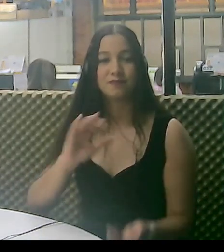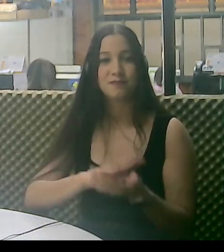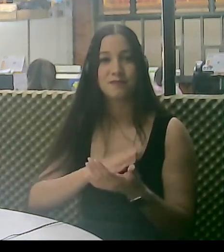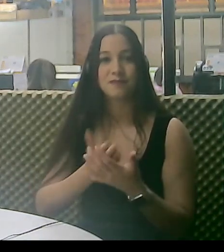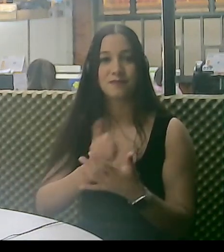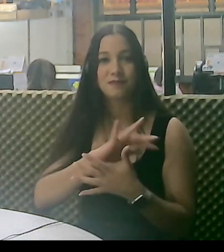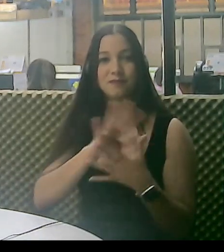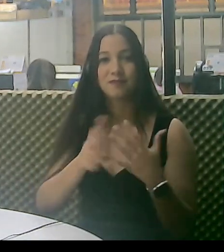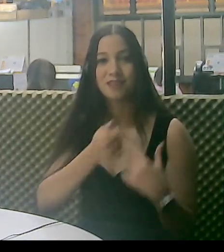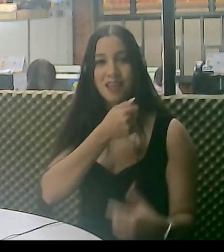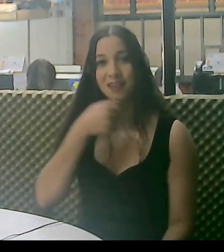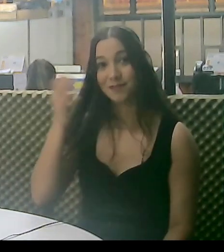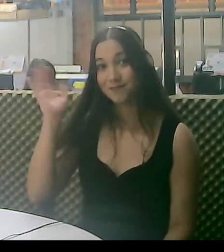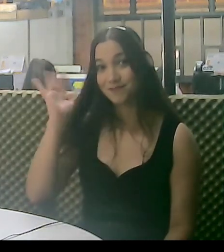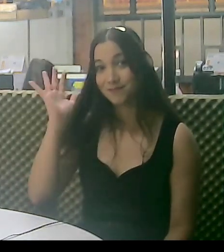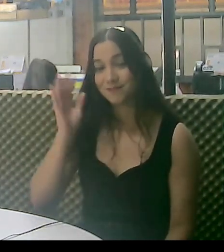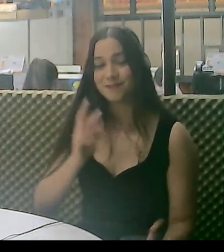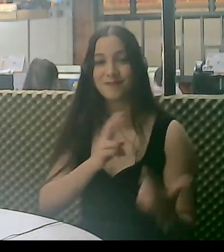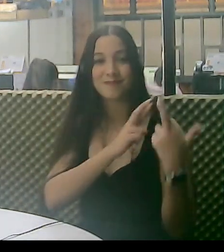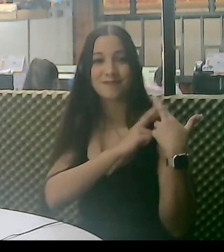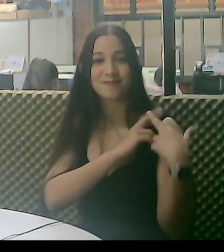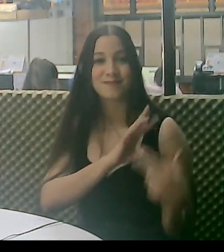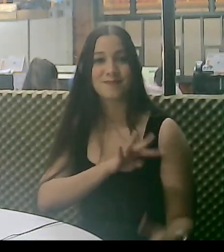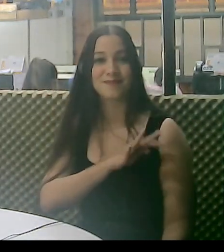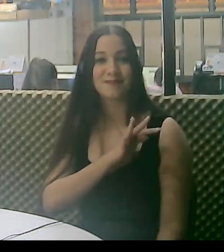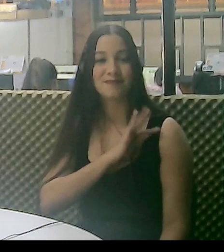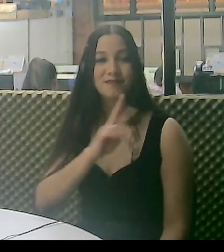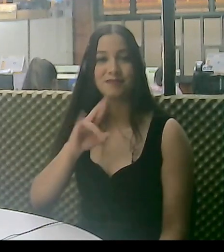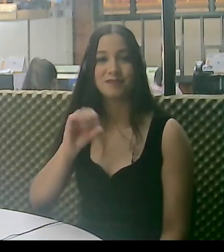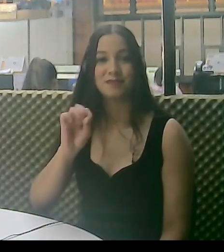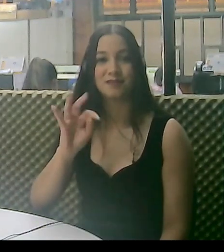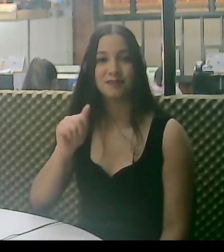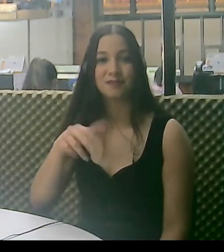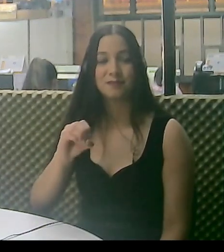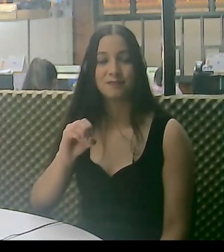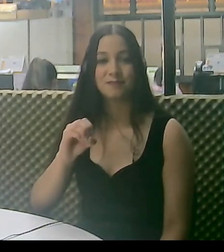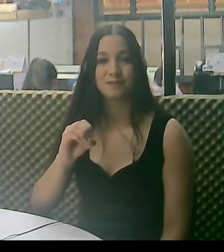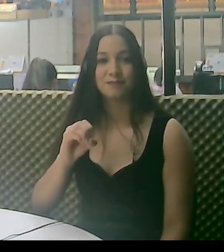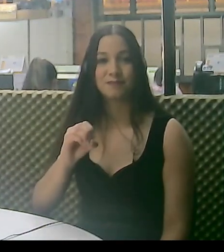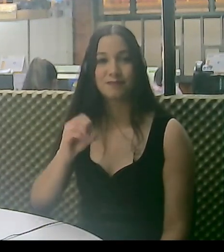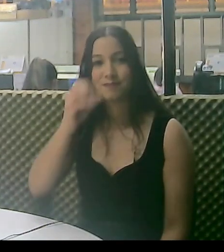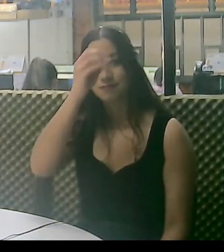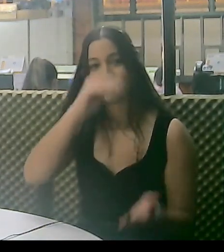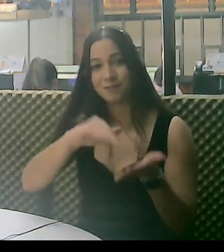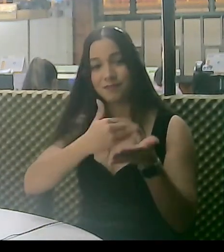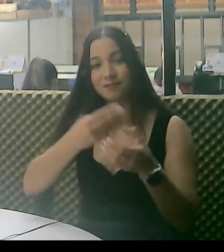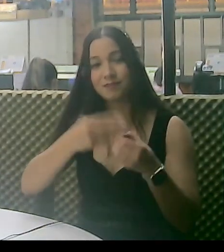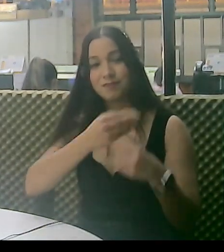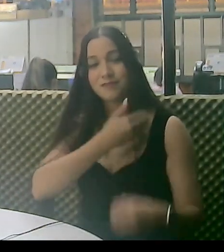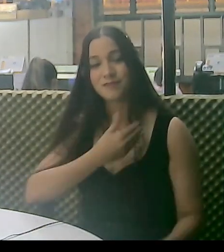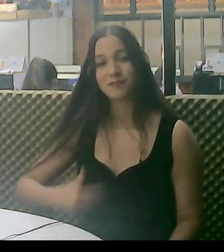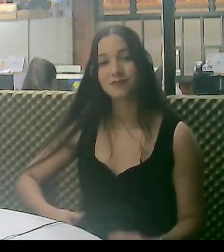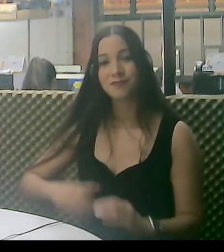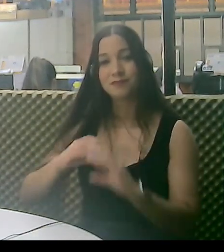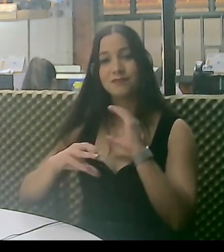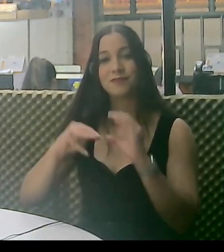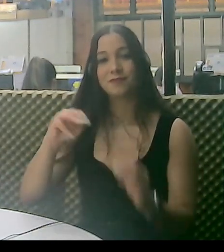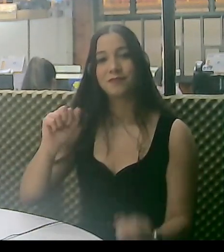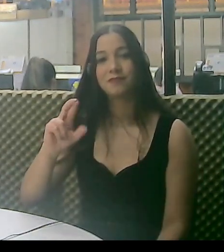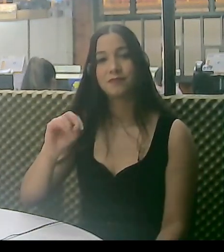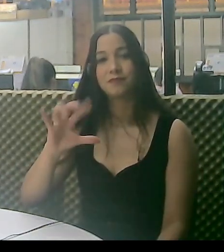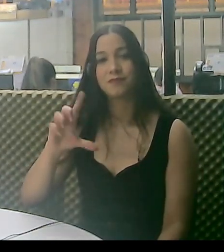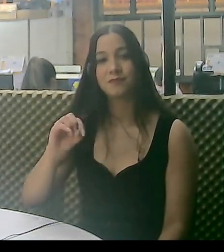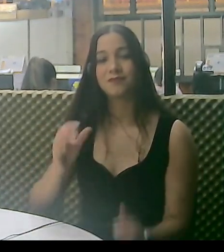Montes. Tradução em Libras, Amanda Valentim. Responsável técnico, Cristiano Silva. Secretário Municipal de Governo e